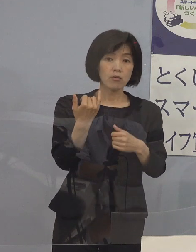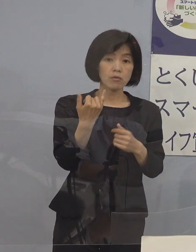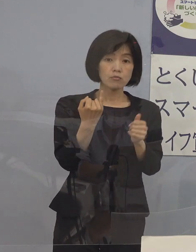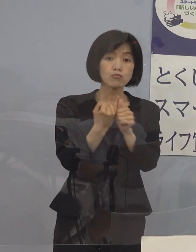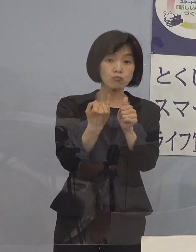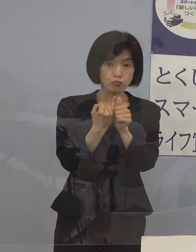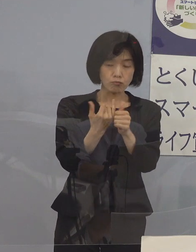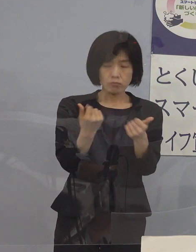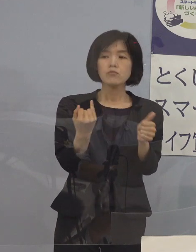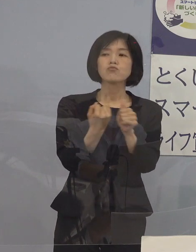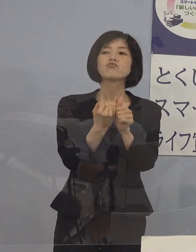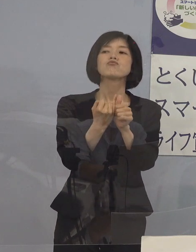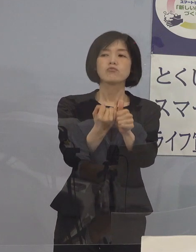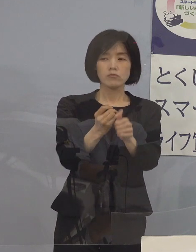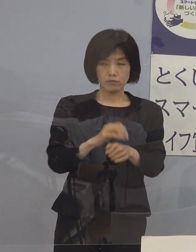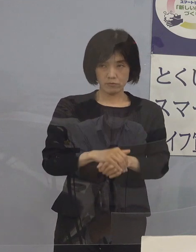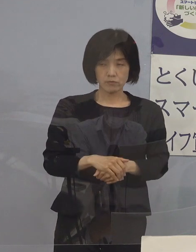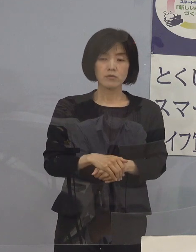婦です。 そうです。